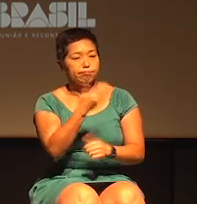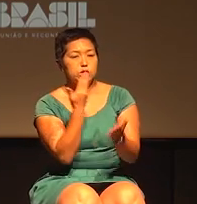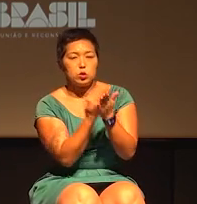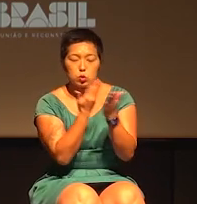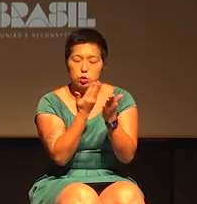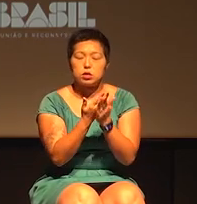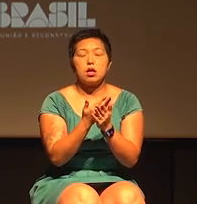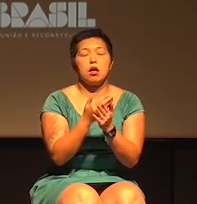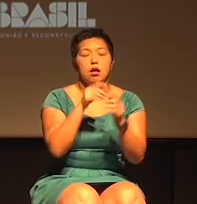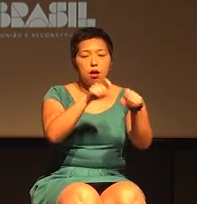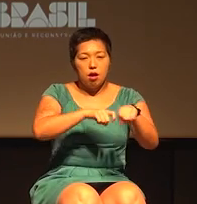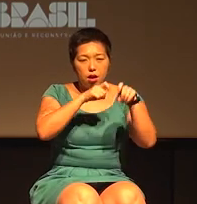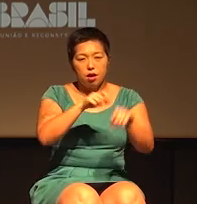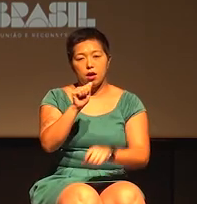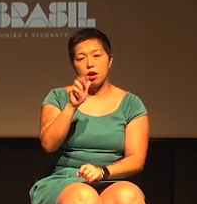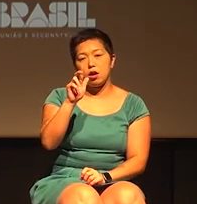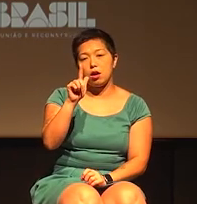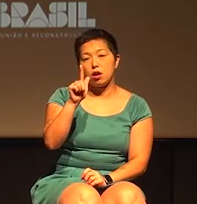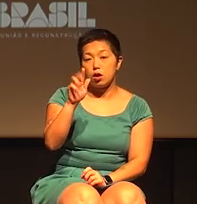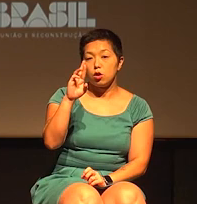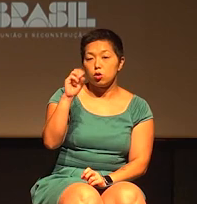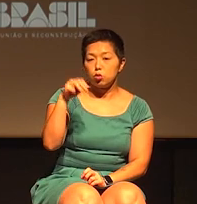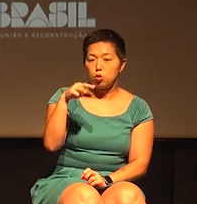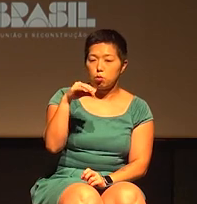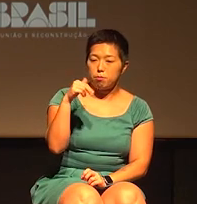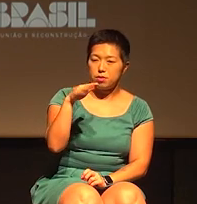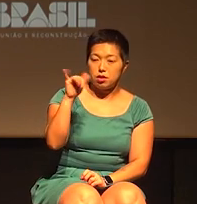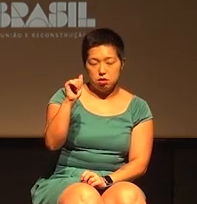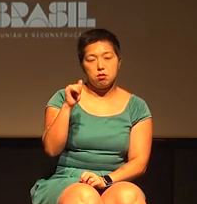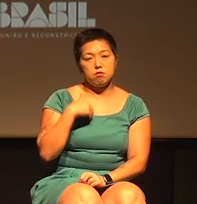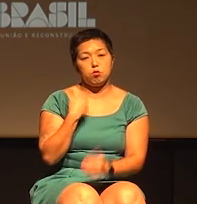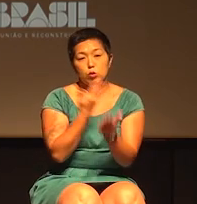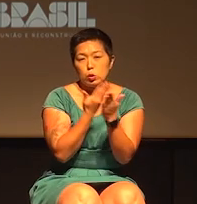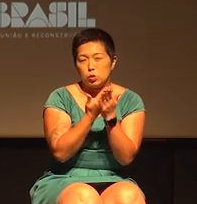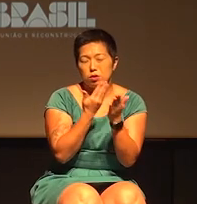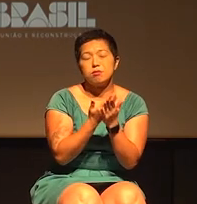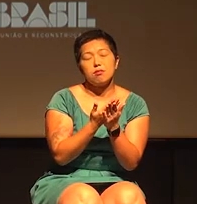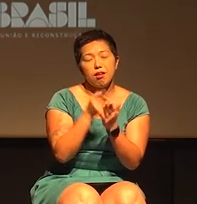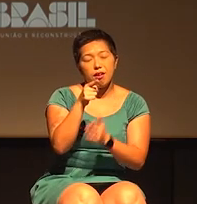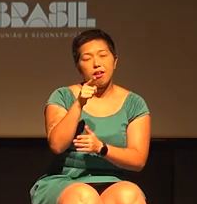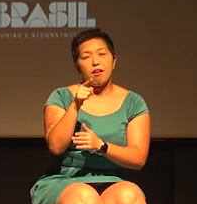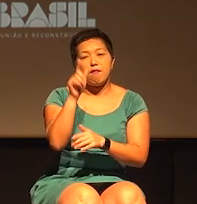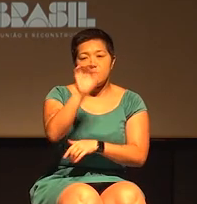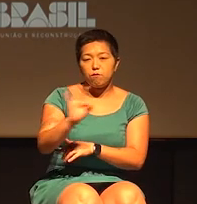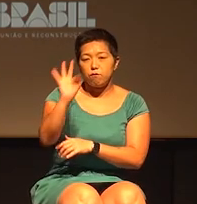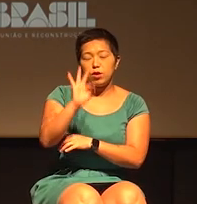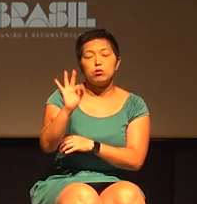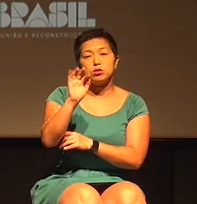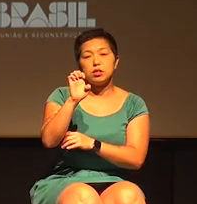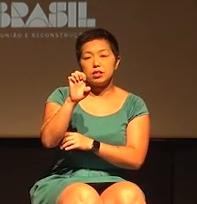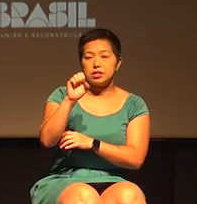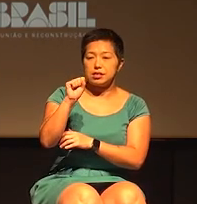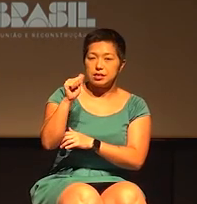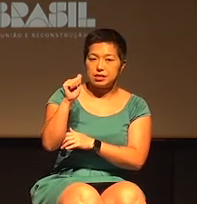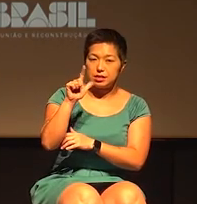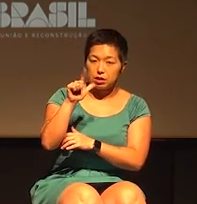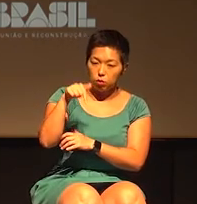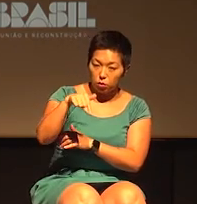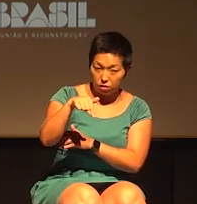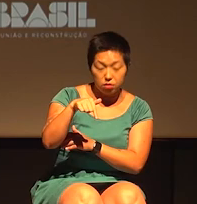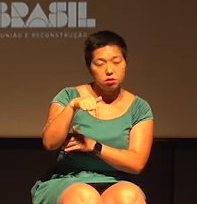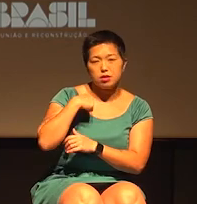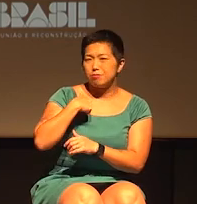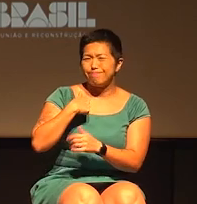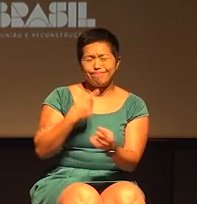nesal eh mas chegando lá me decepcionei porque ali era o berço do agronegócio e eu não eh me identificava com